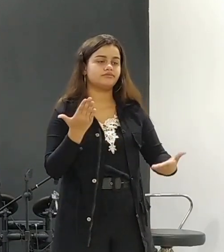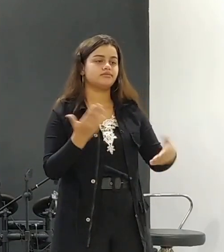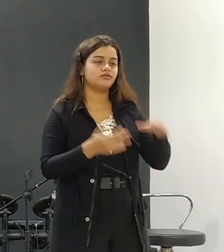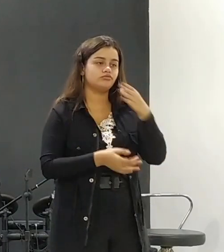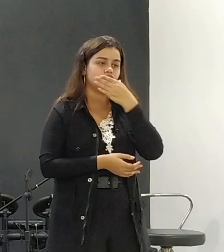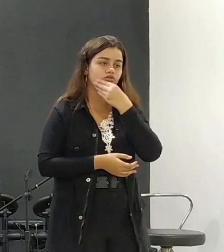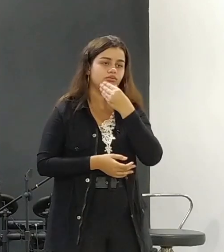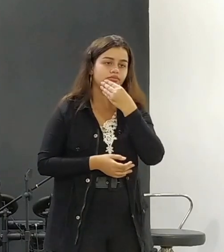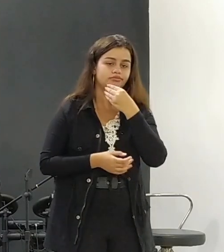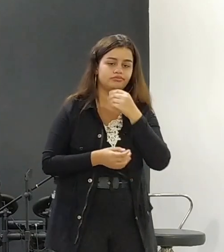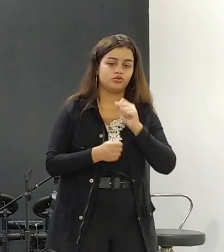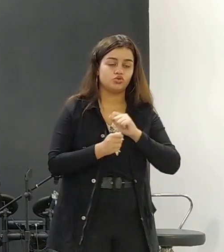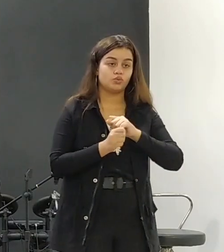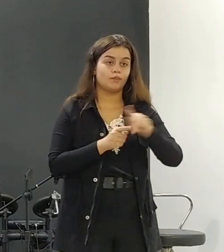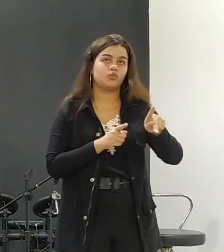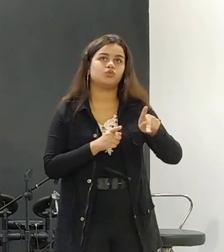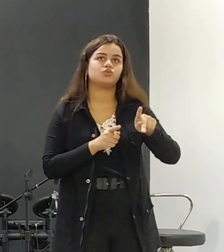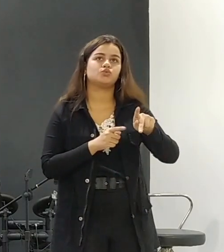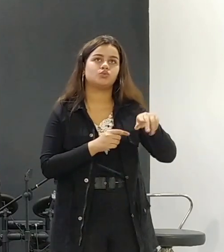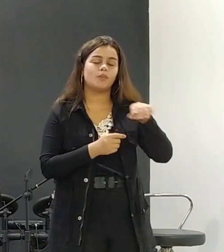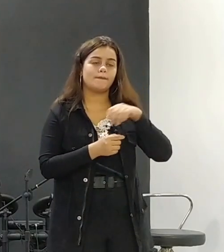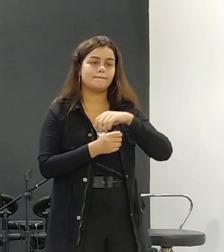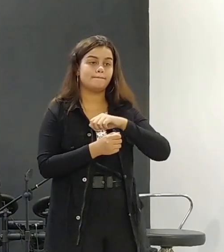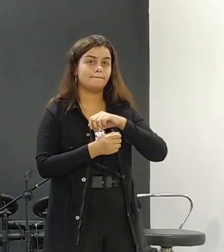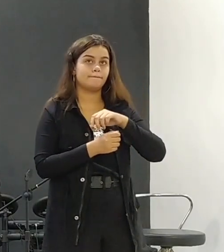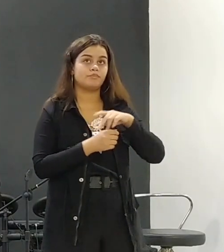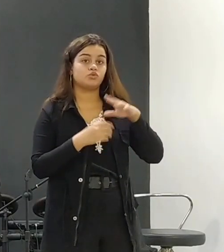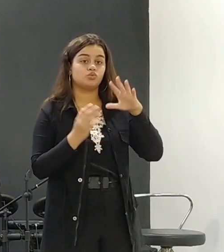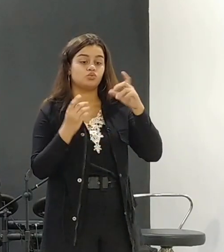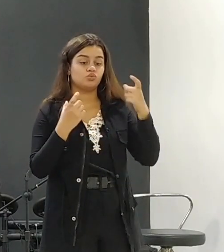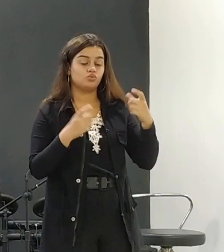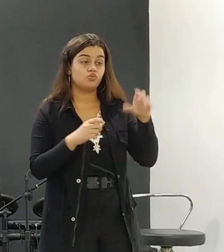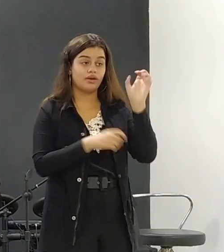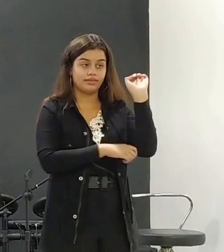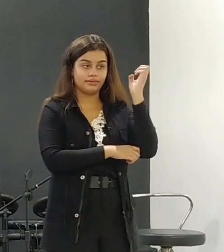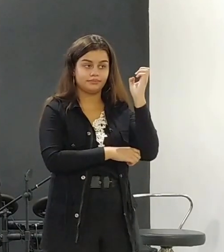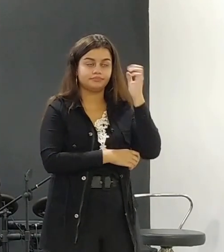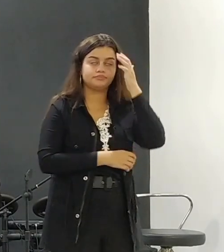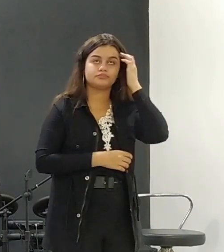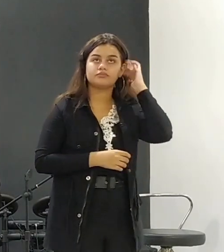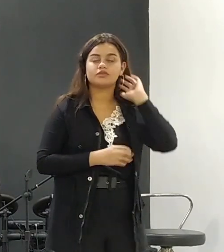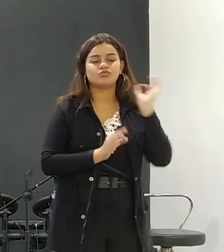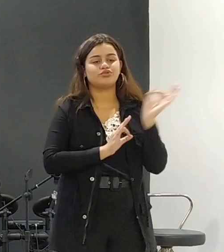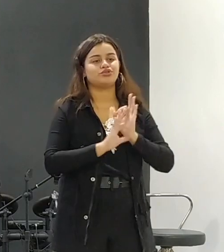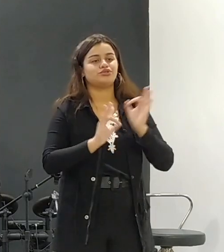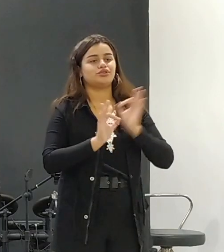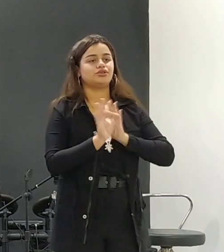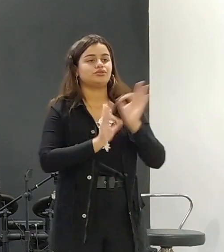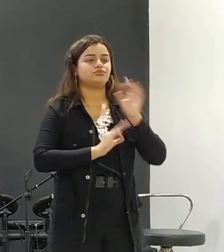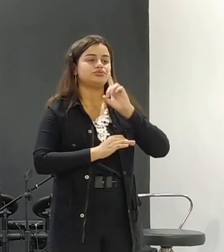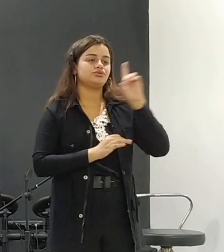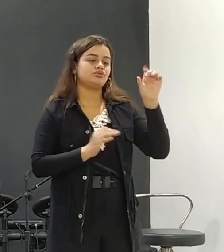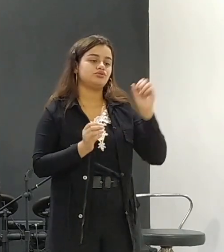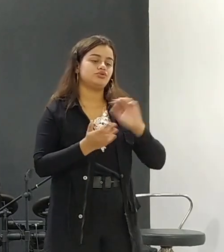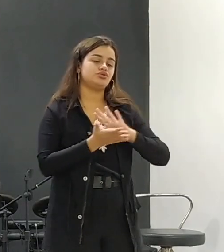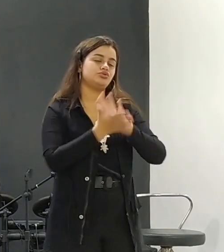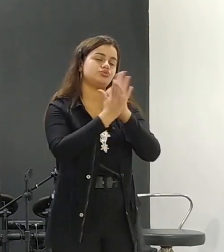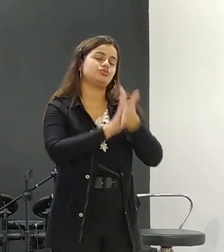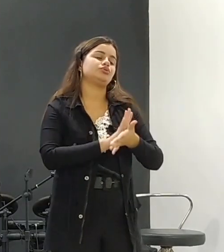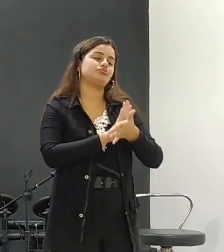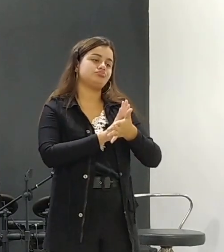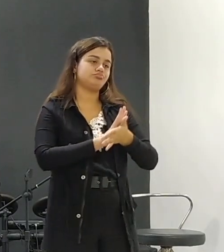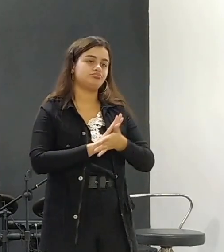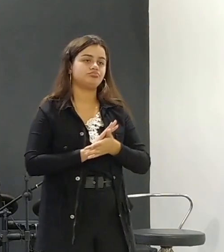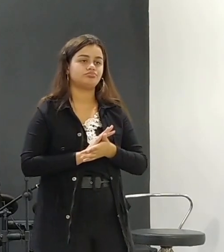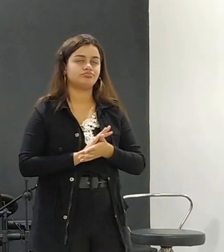homem, né? O homem foi expulso do paraíso. Todo esse projeto lindo de Deus foi destruído, deturpado. É lógico